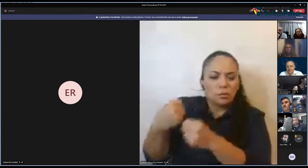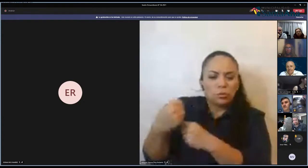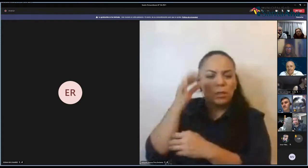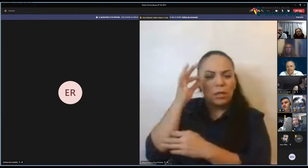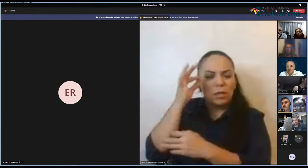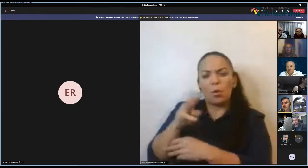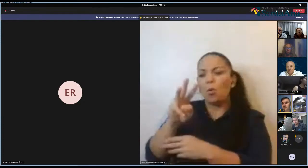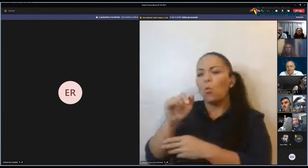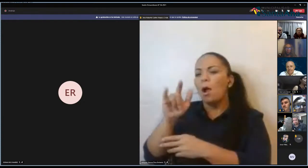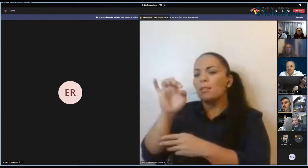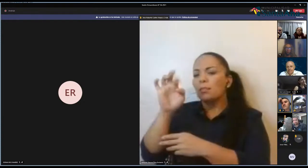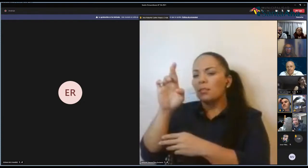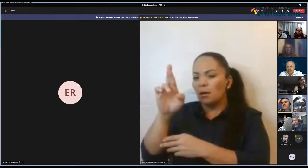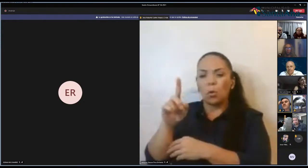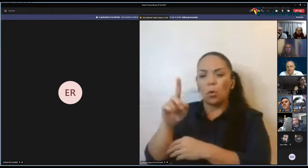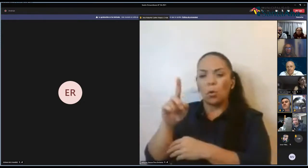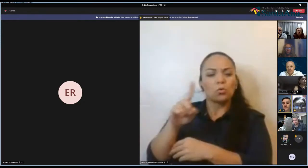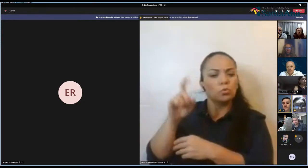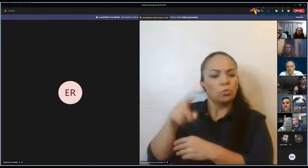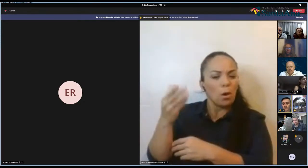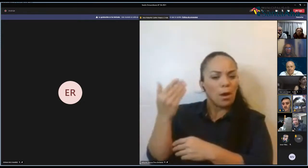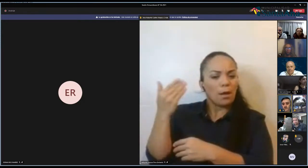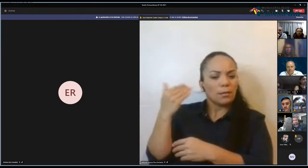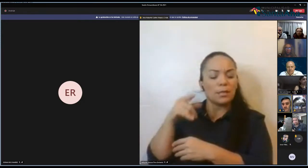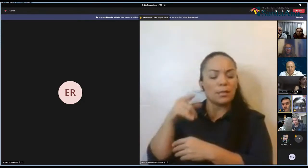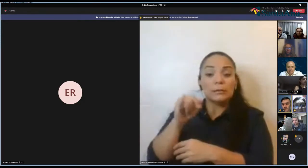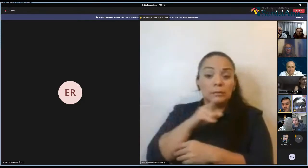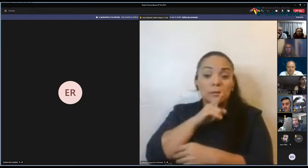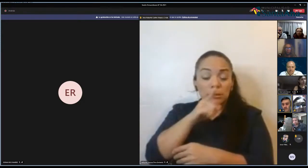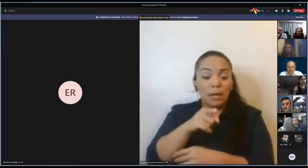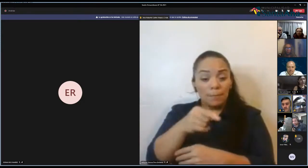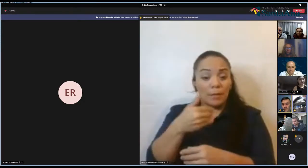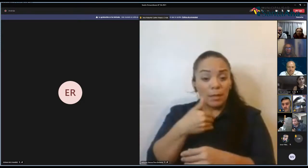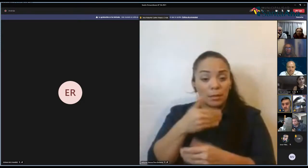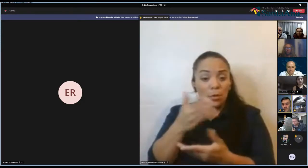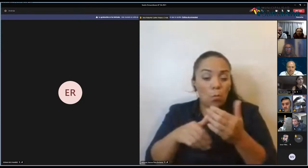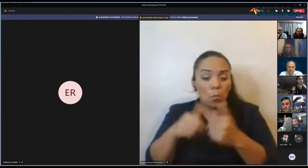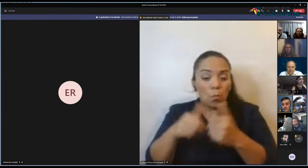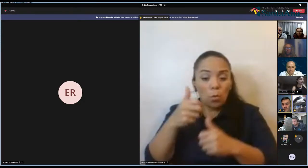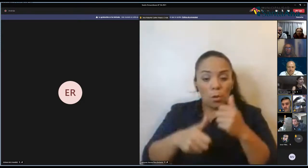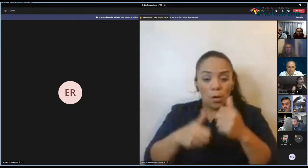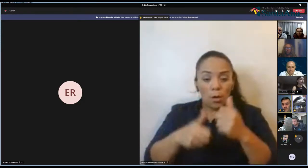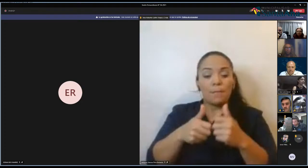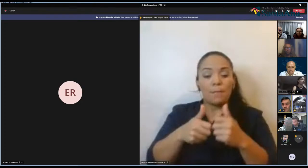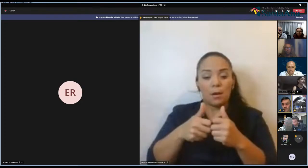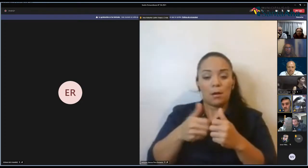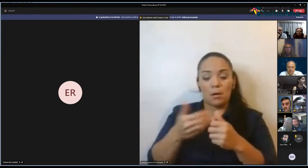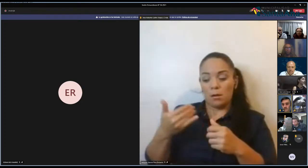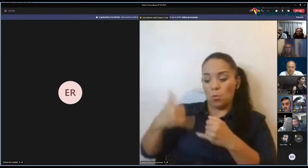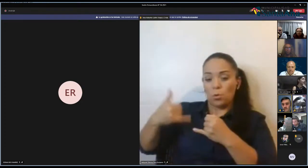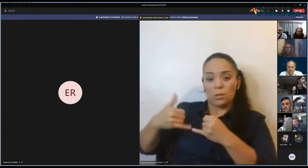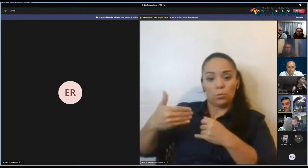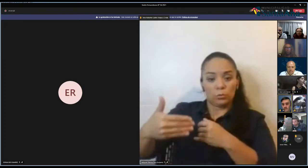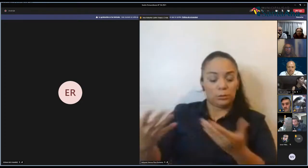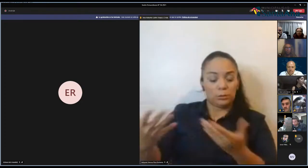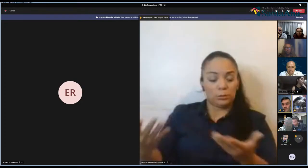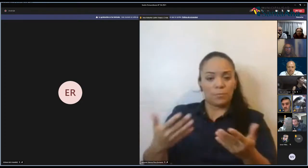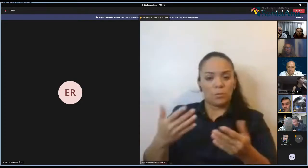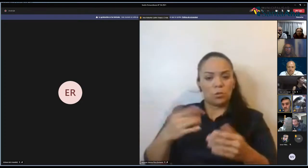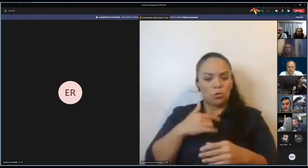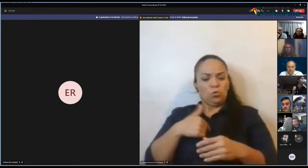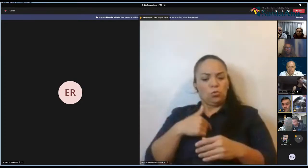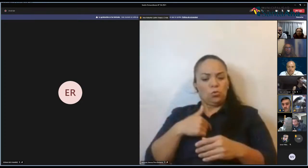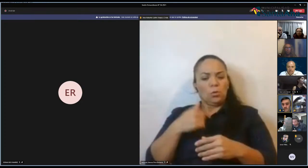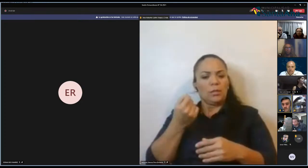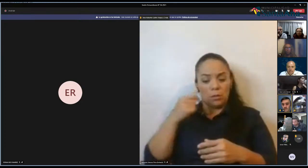que consultada que se habían tenido este algún problema en los últimos tiempos hasta que yo entiendo el 7 de septiembre de